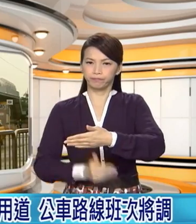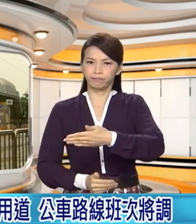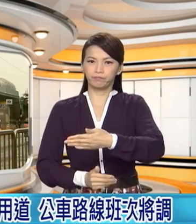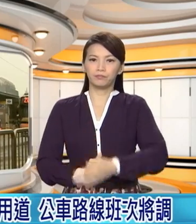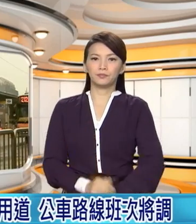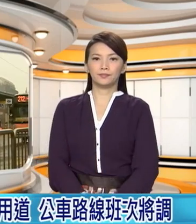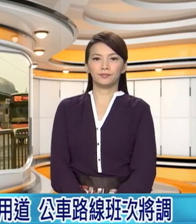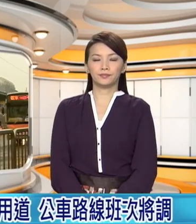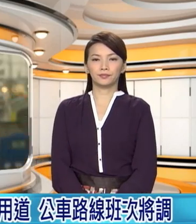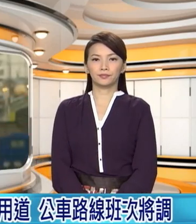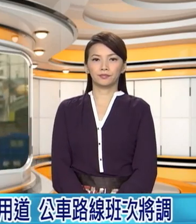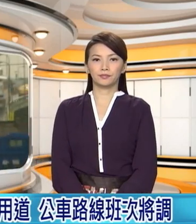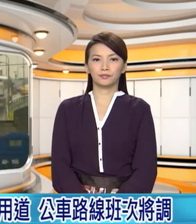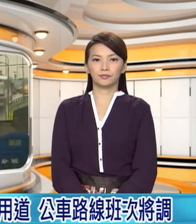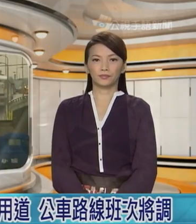车班次。